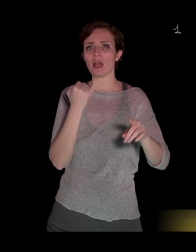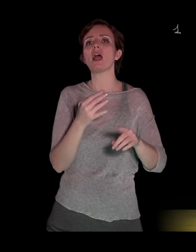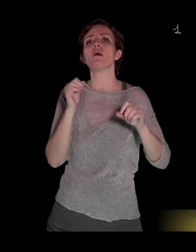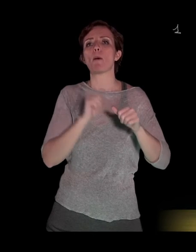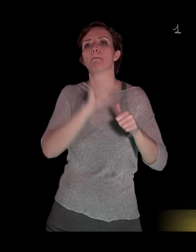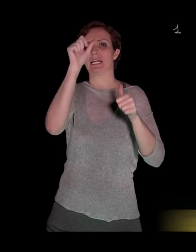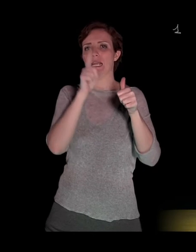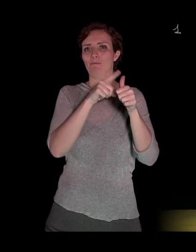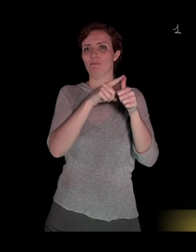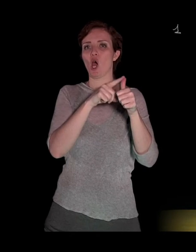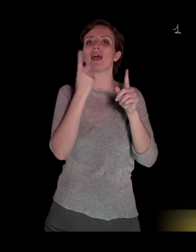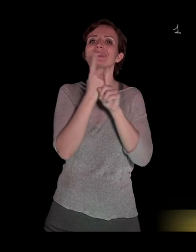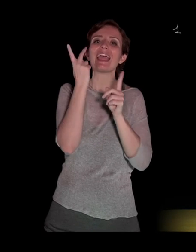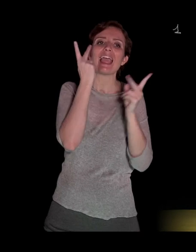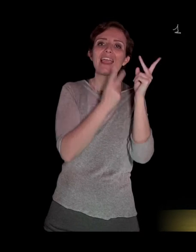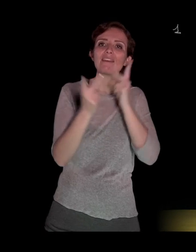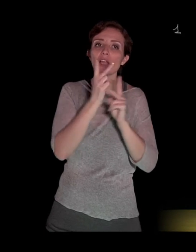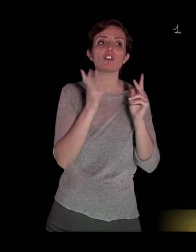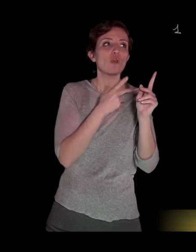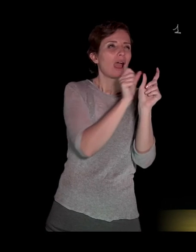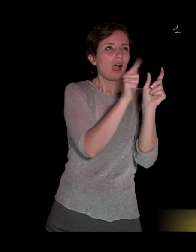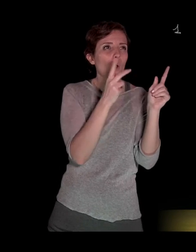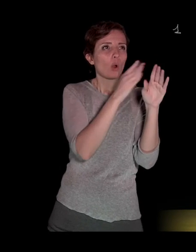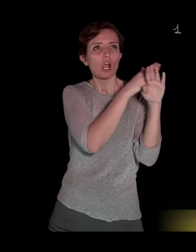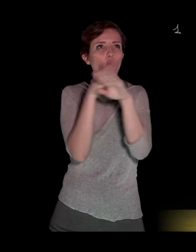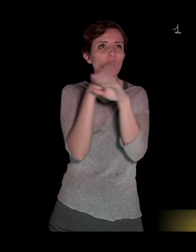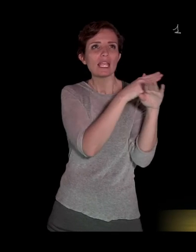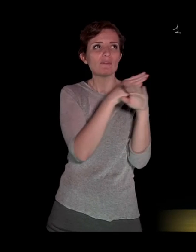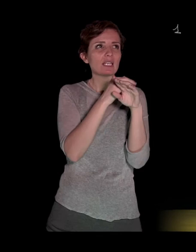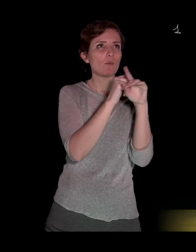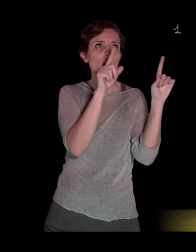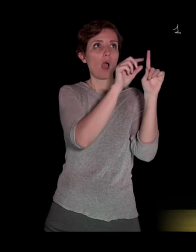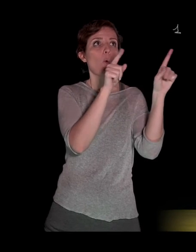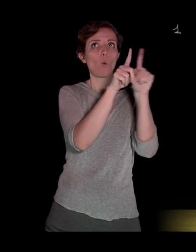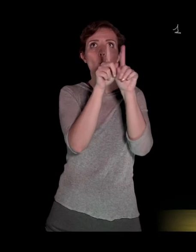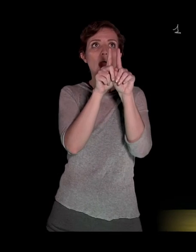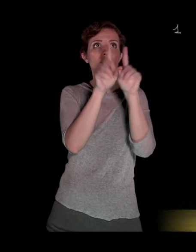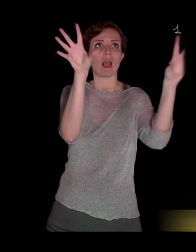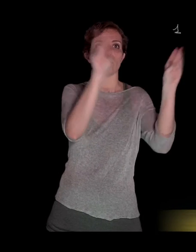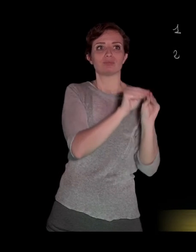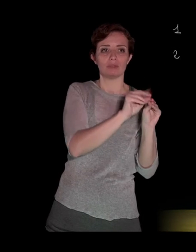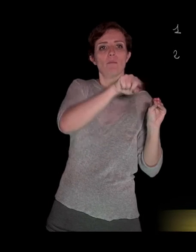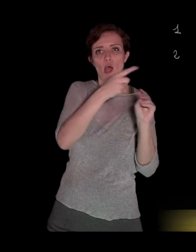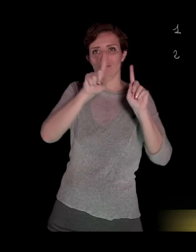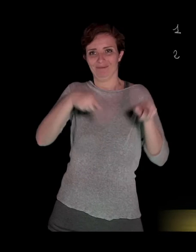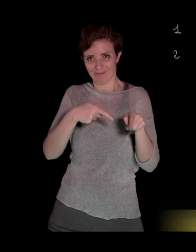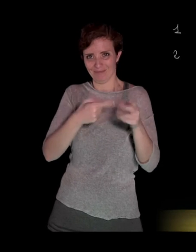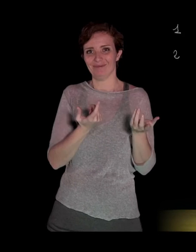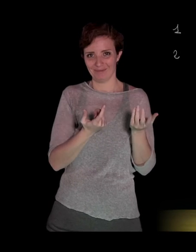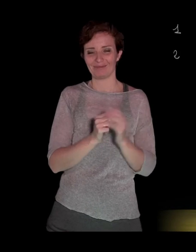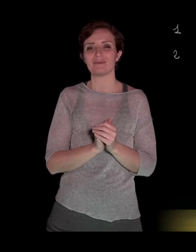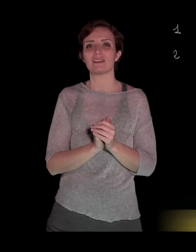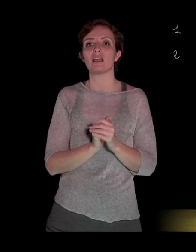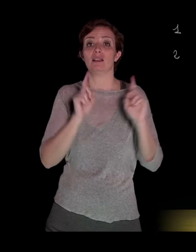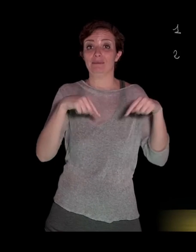nel cercare se ci sono dei fattori comuni che possono essere raccolti e nel caso appunto raccogliere e procedere con la scomposizione Dopodiché andare